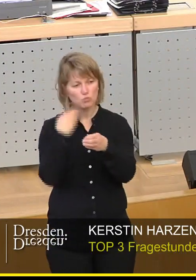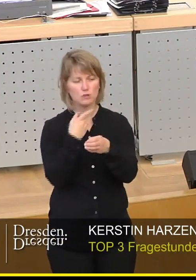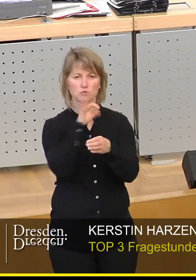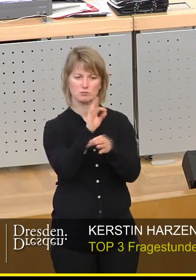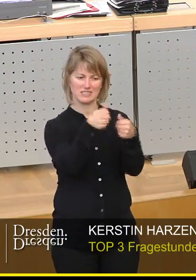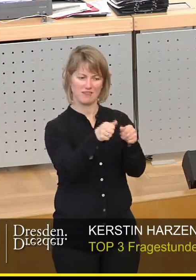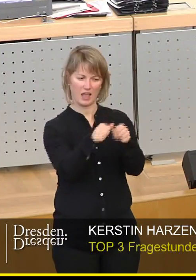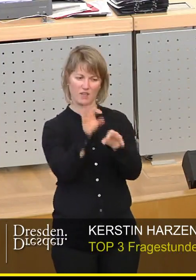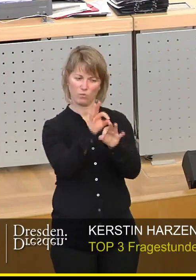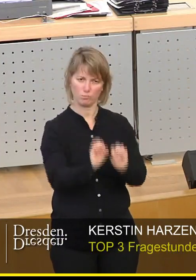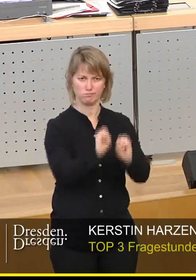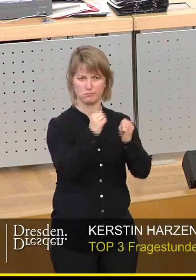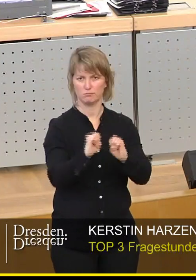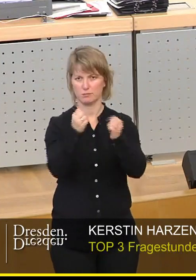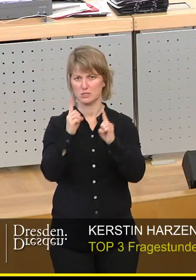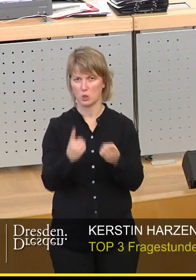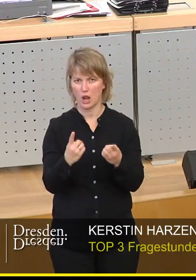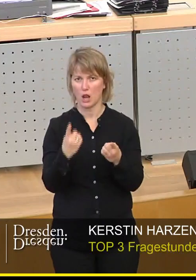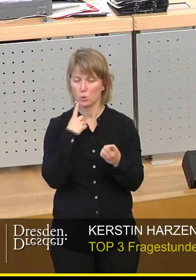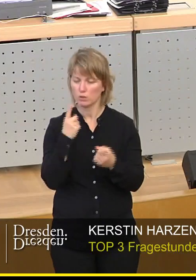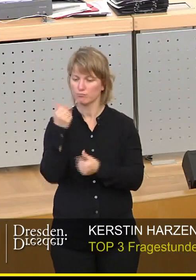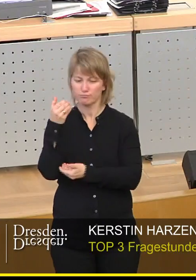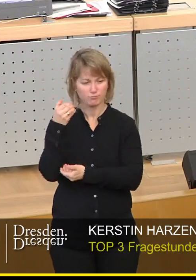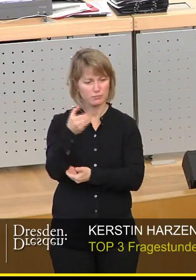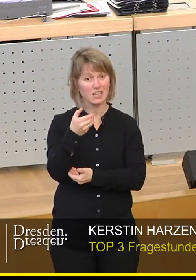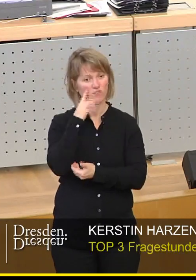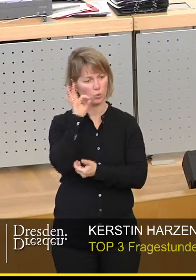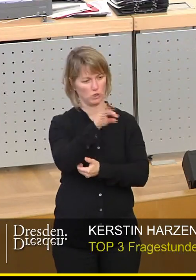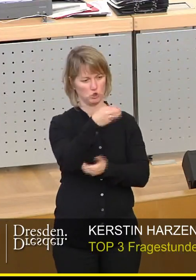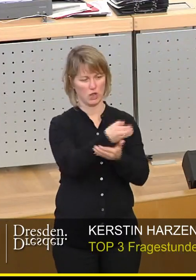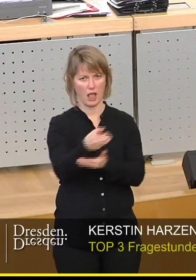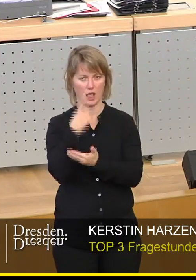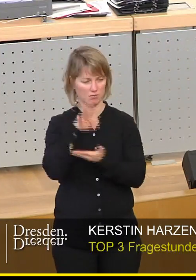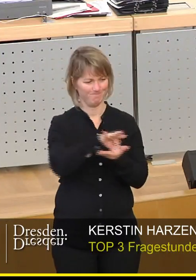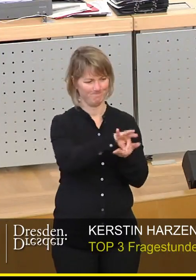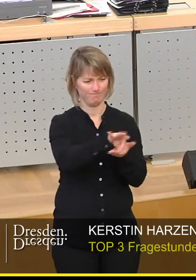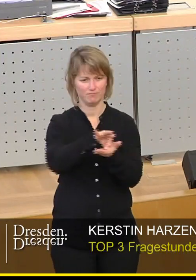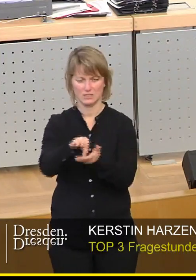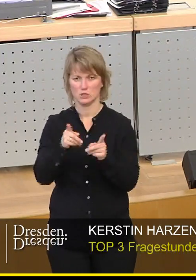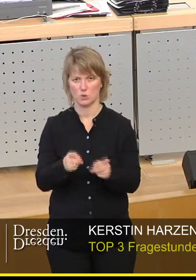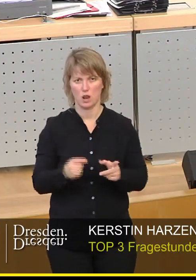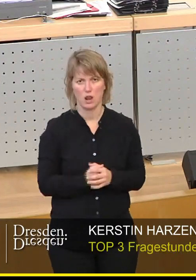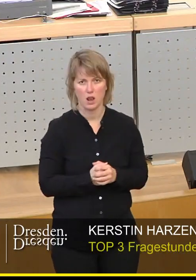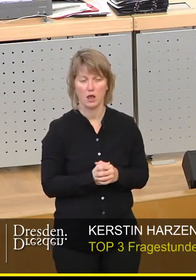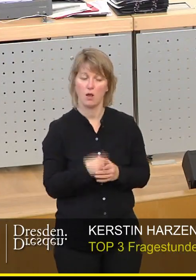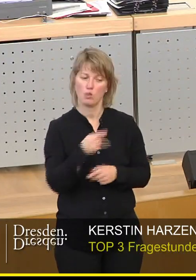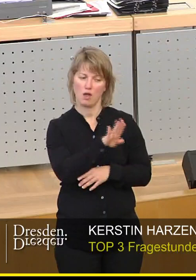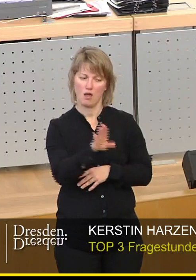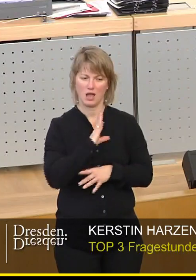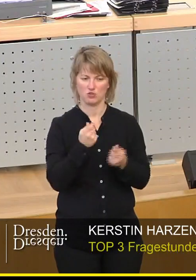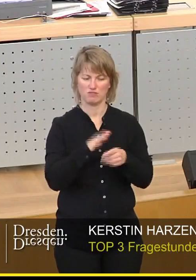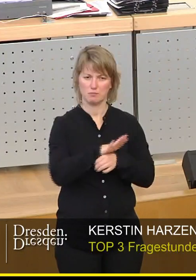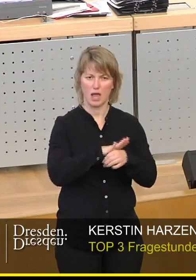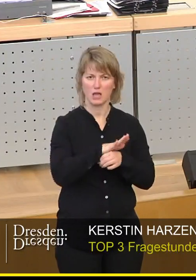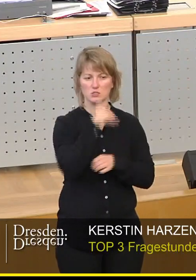Zwecken einzurichten und die finanziellen Mittel zweckgebunden für diese Stellen zuzuordnen bzw. den Geschäftsbereichen als